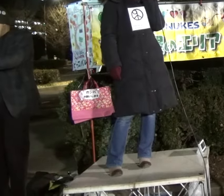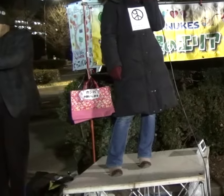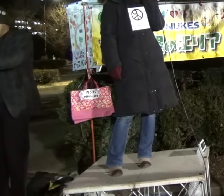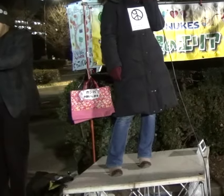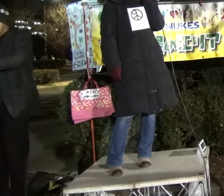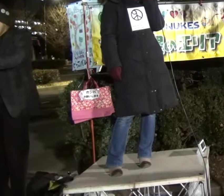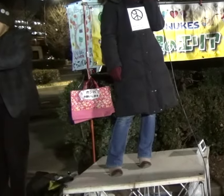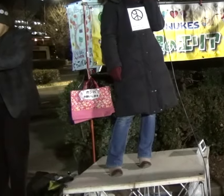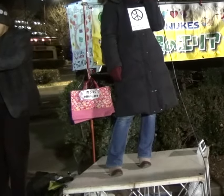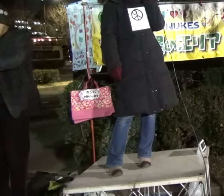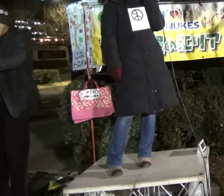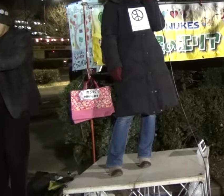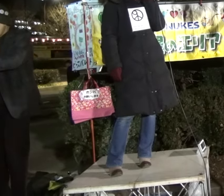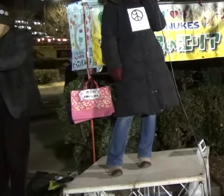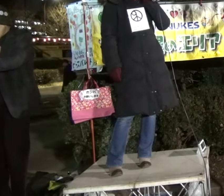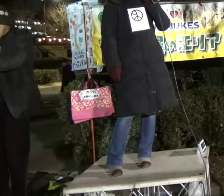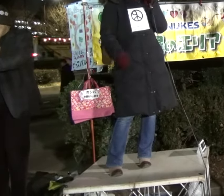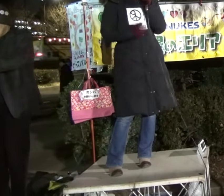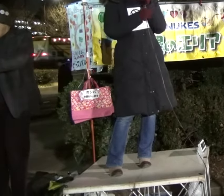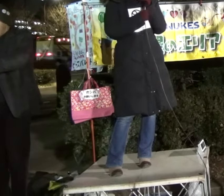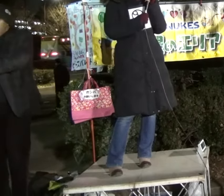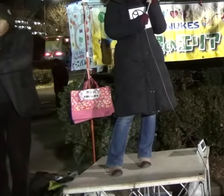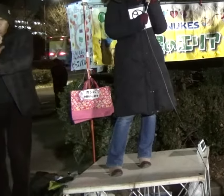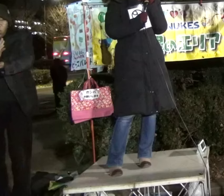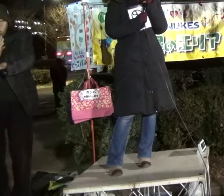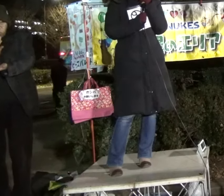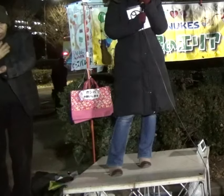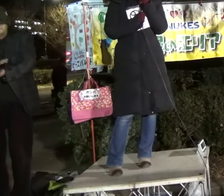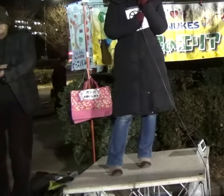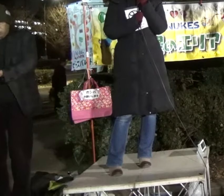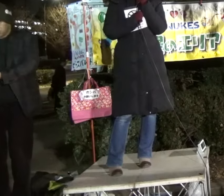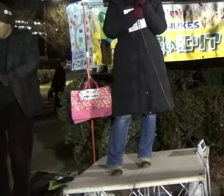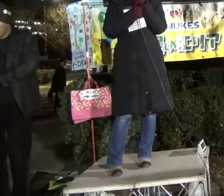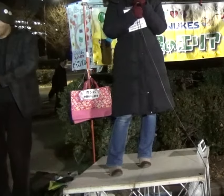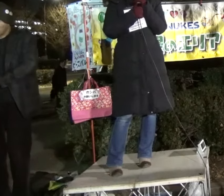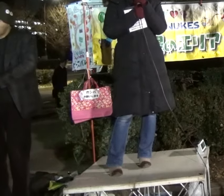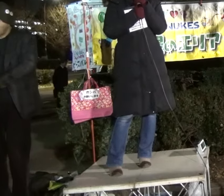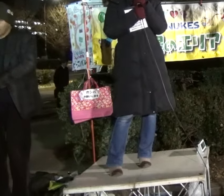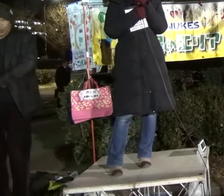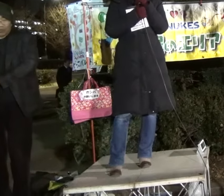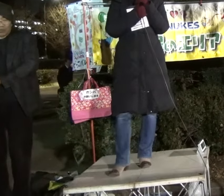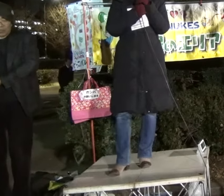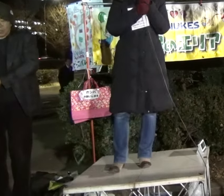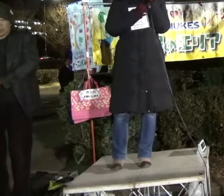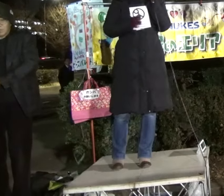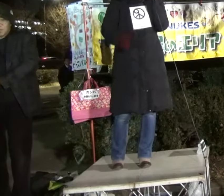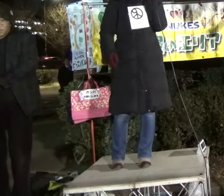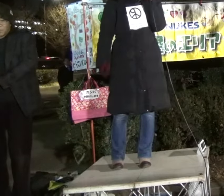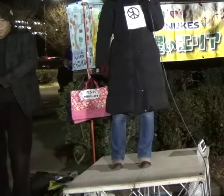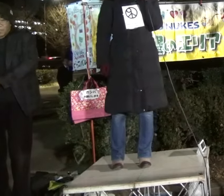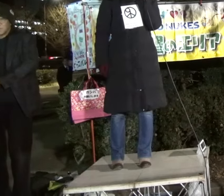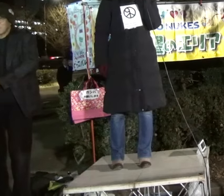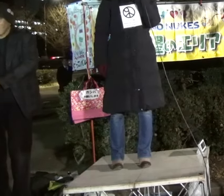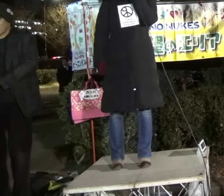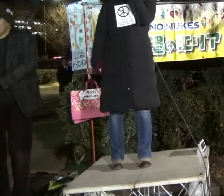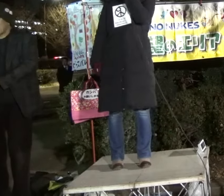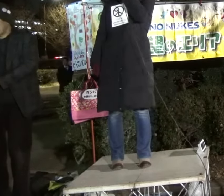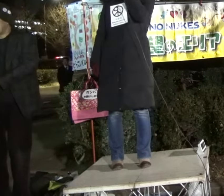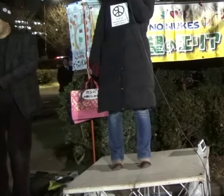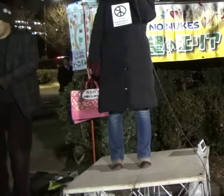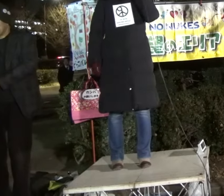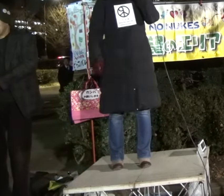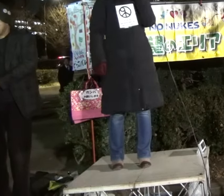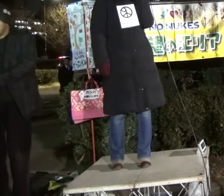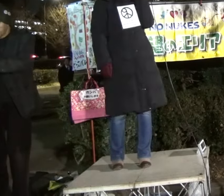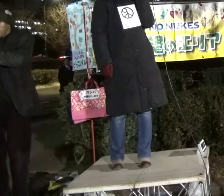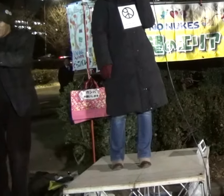が本当か って言ったら、 あれは全部嘘ですって言ったんだけど、読んだんですかって言ったら読んでませんって、 何だ よ、 出たよ、出